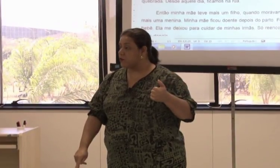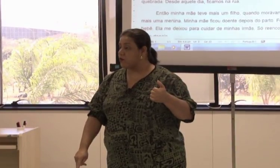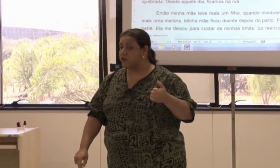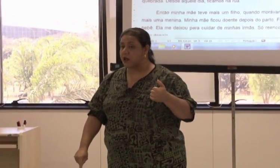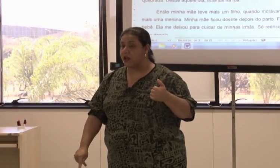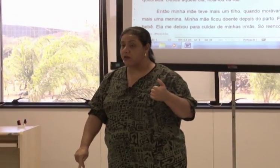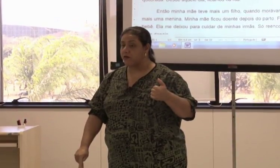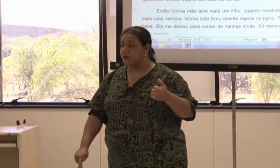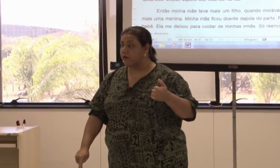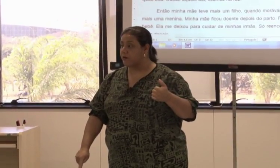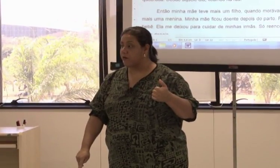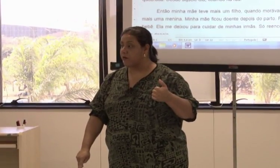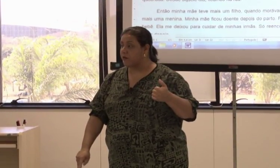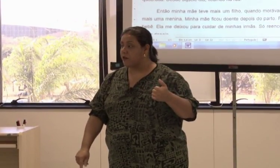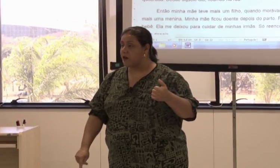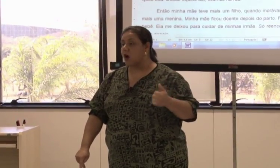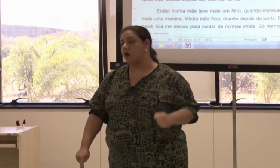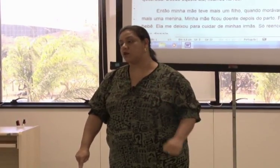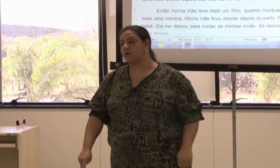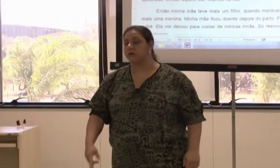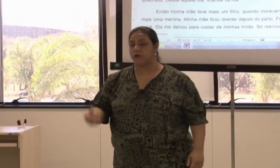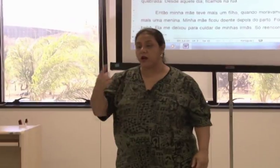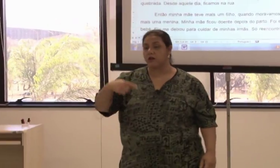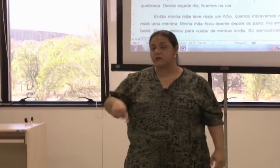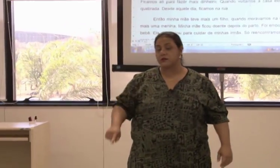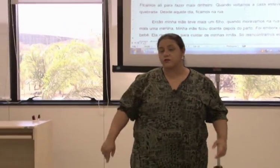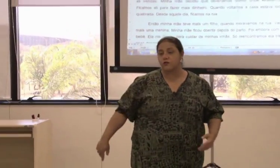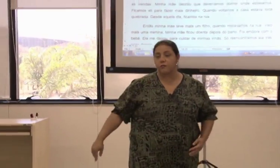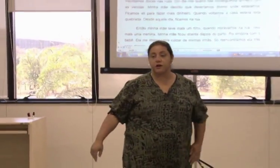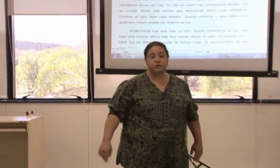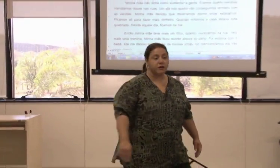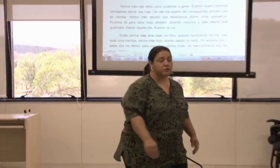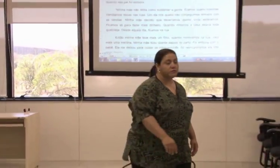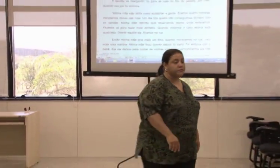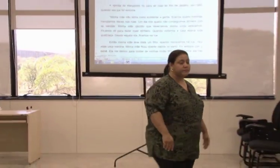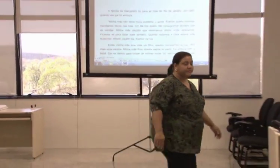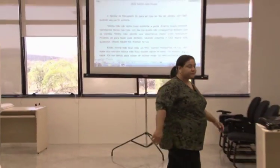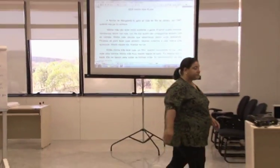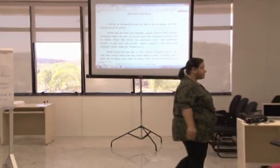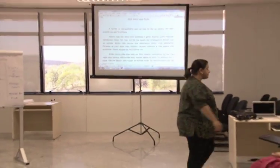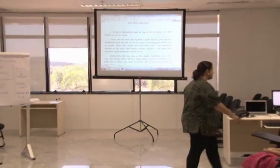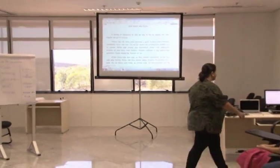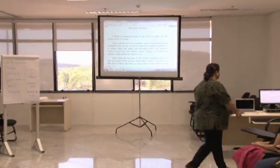Dúvida até aí? Ótimo. Então, eu quero que vocês resolvam a parte de baixo.